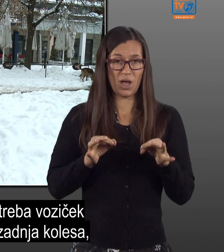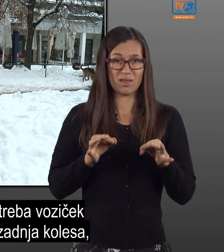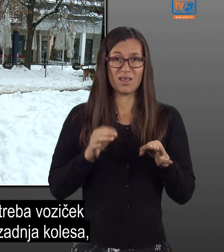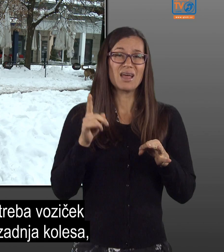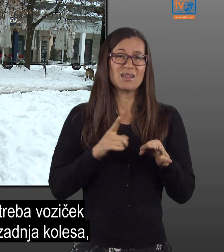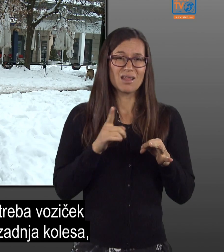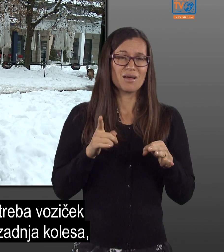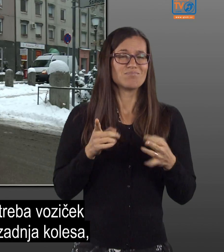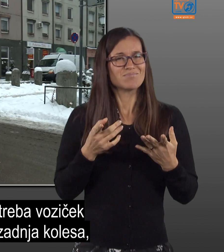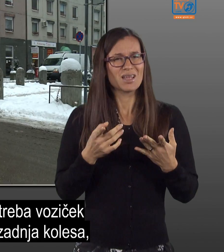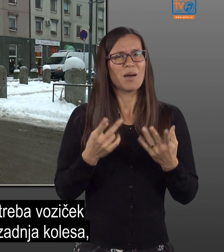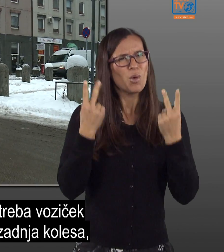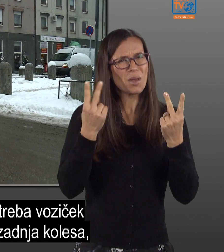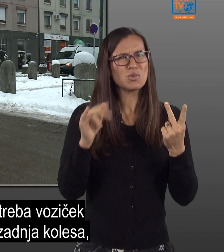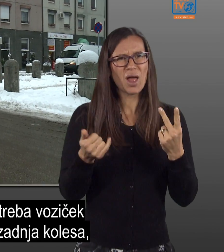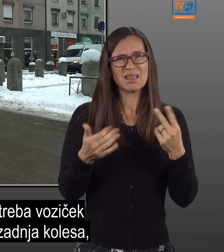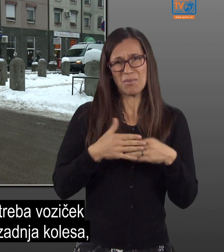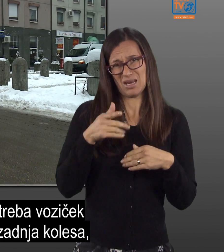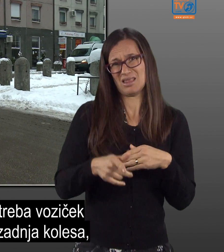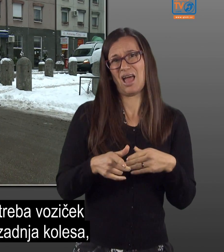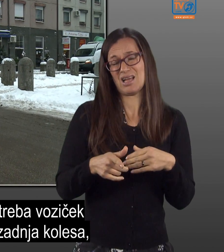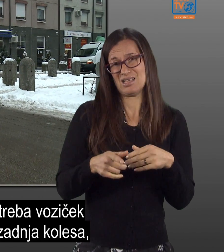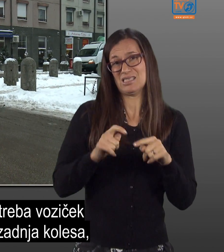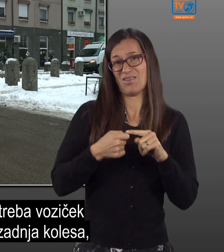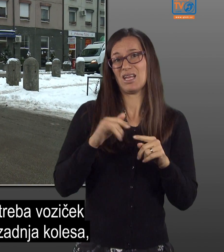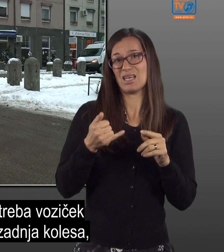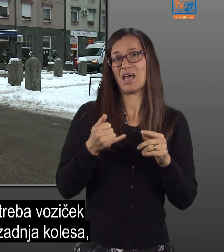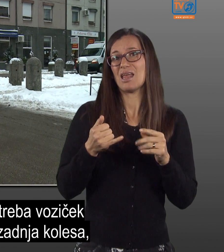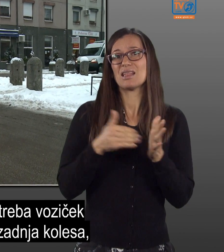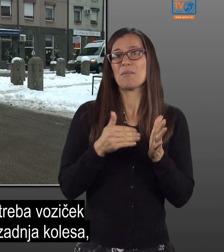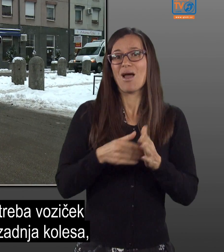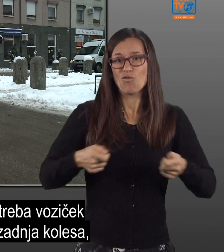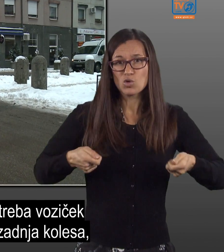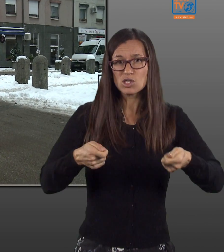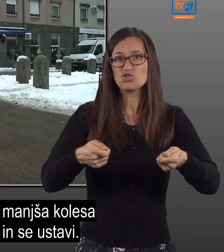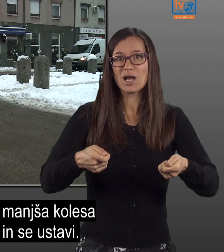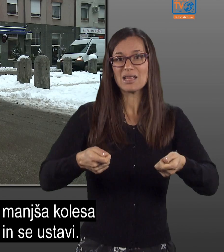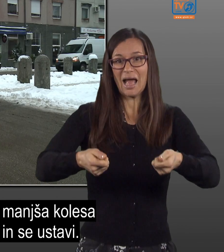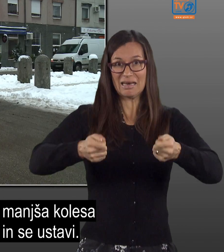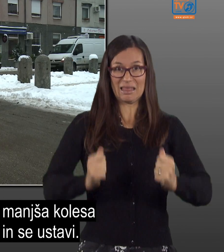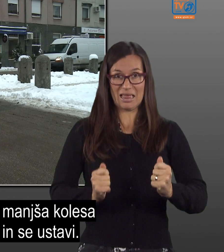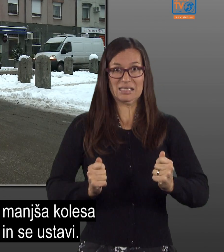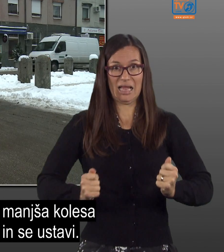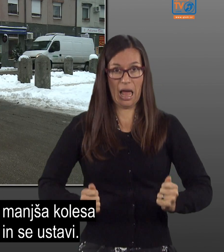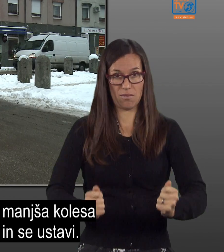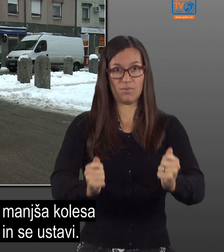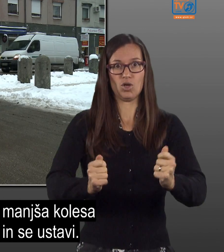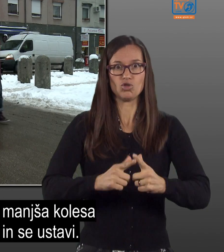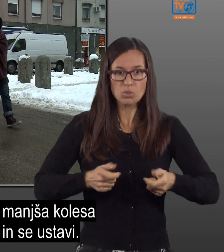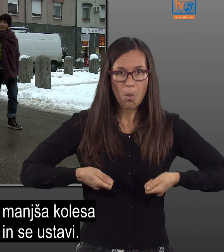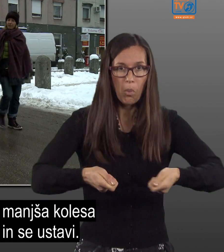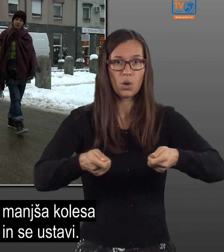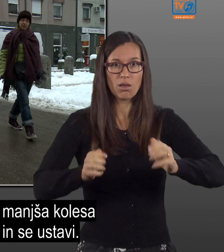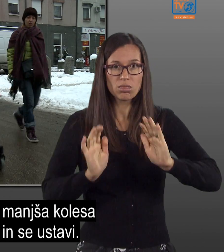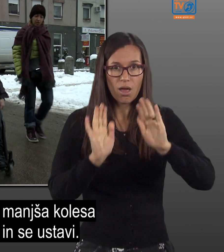da pri taki stvari treba voziček nagniti nazaj na zadnja kolesa. Ker če kar